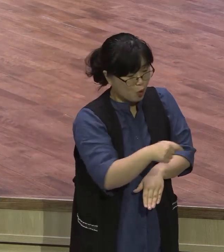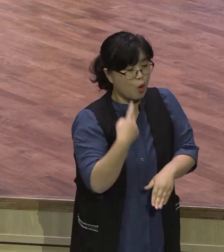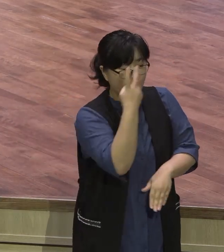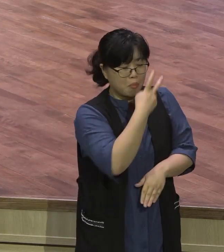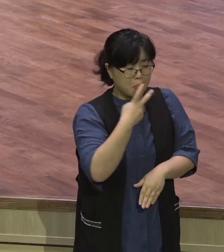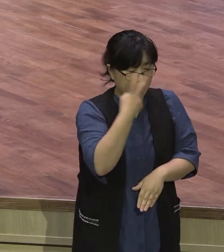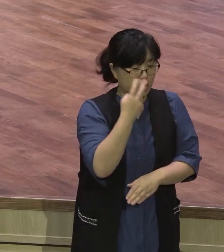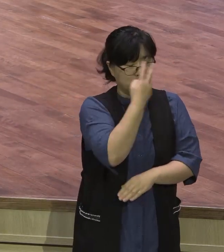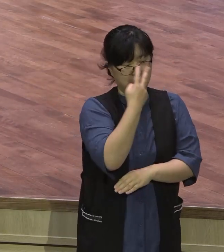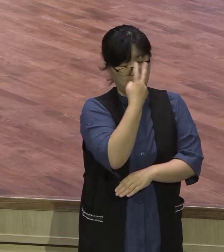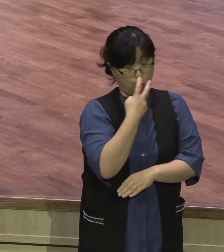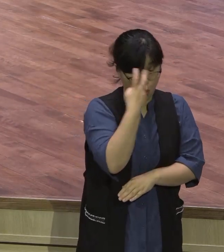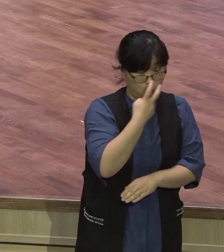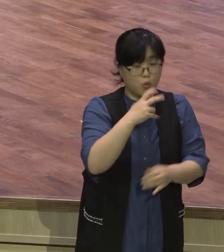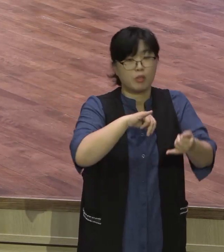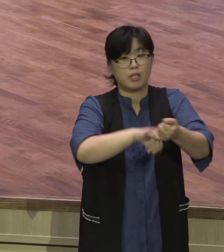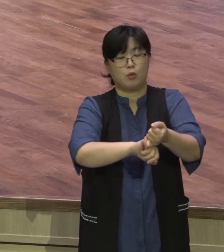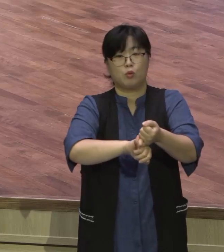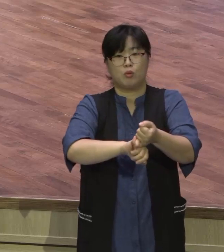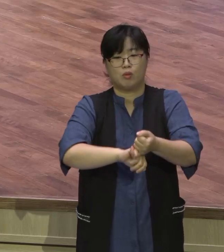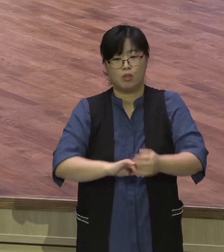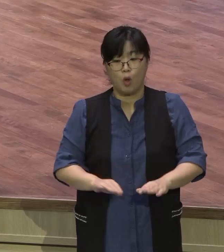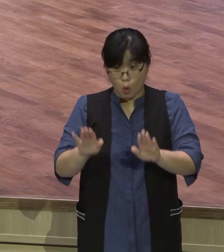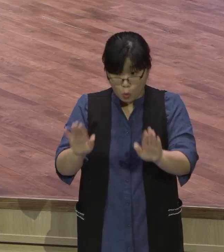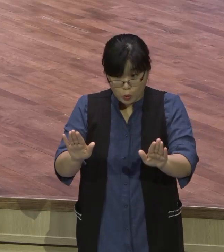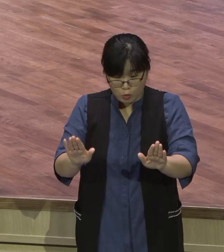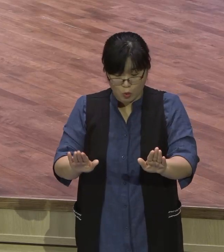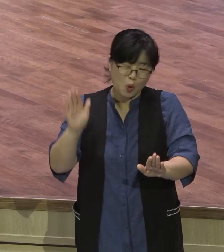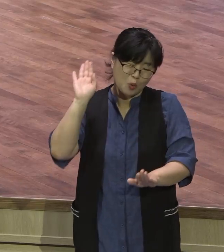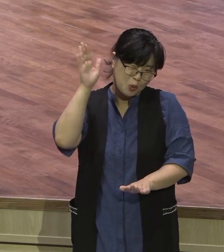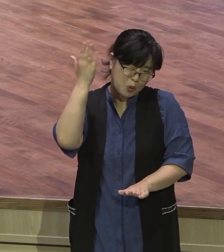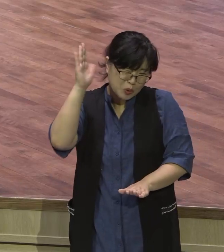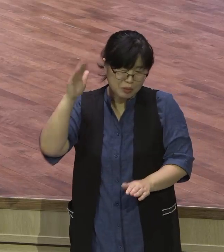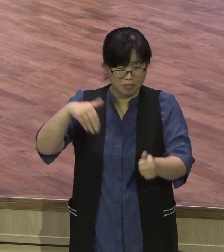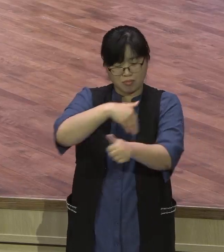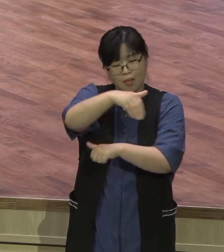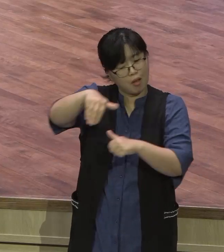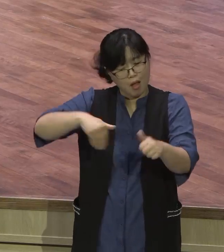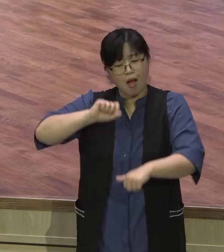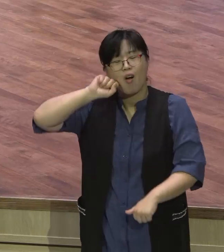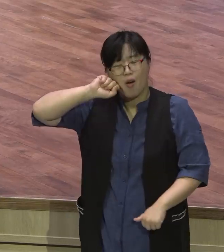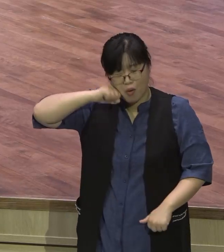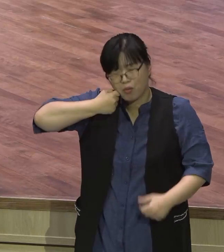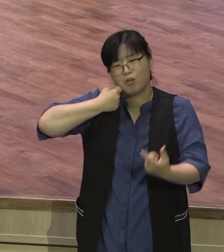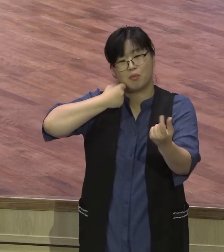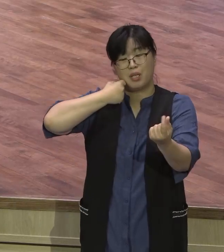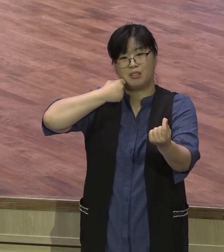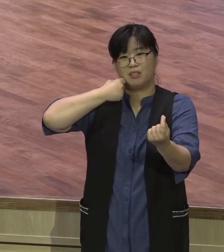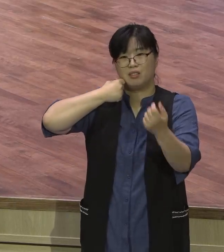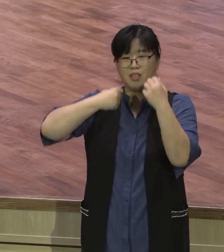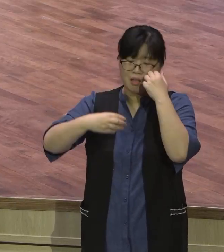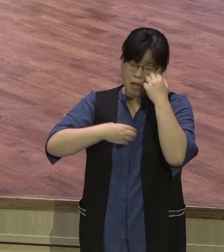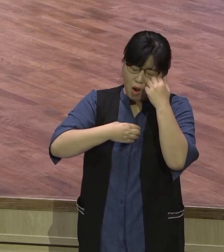성대 여러분 광야 같은 세상입니다 각종 위험이 있고 삶의 현장에서